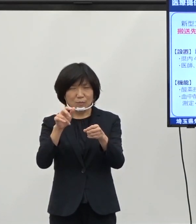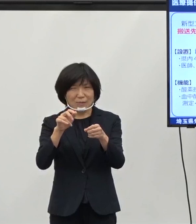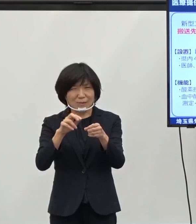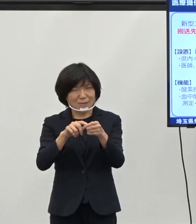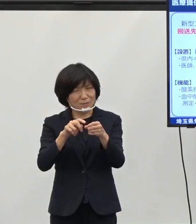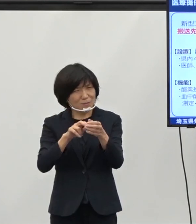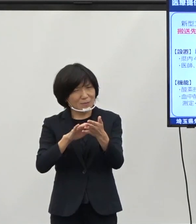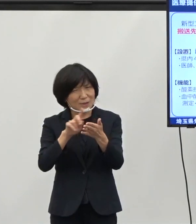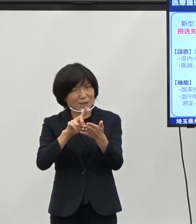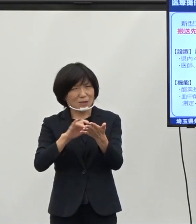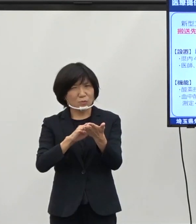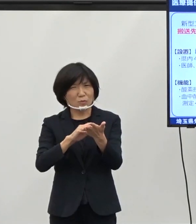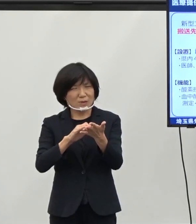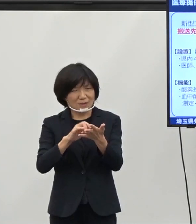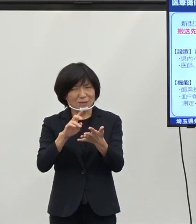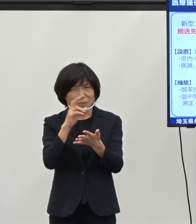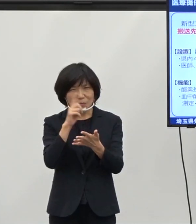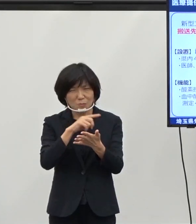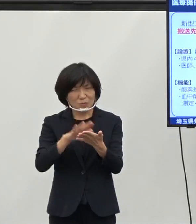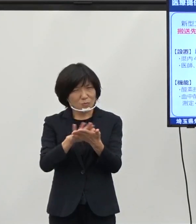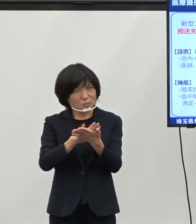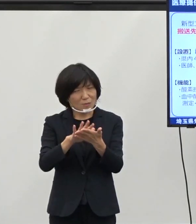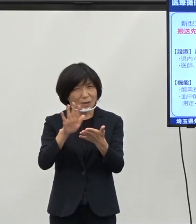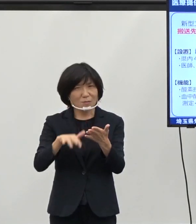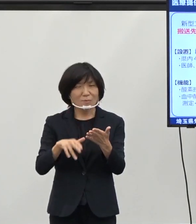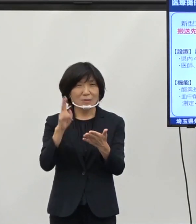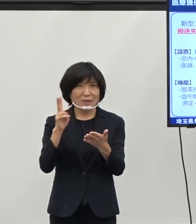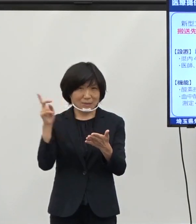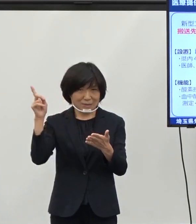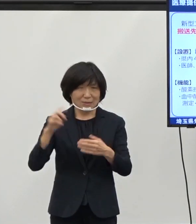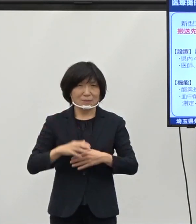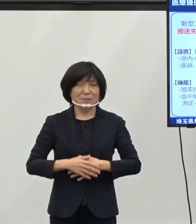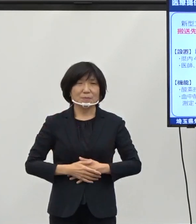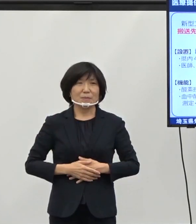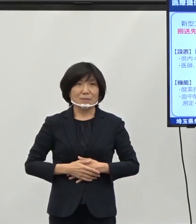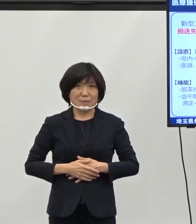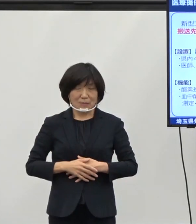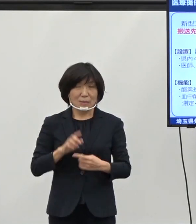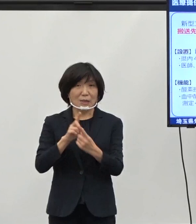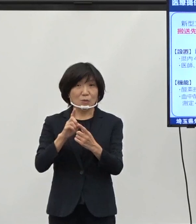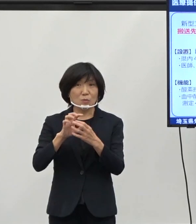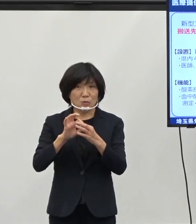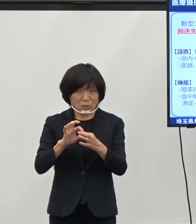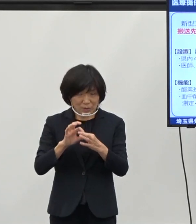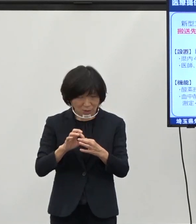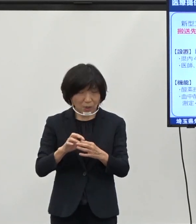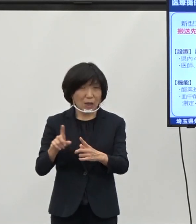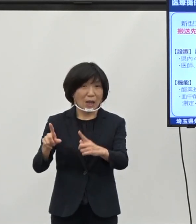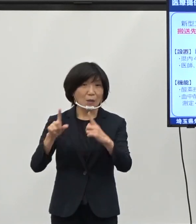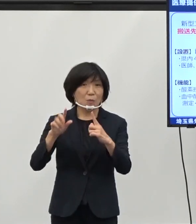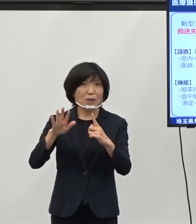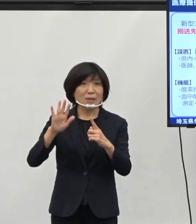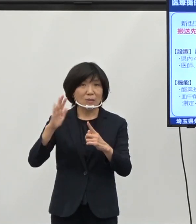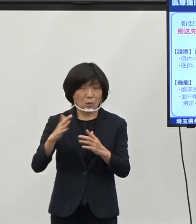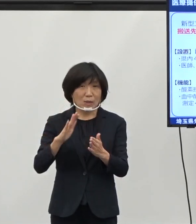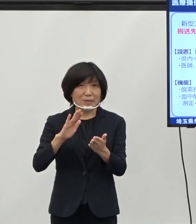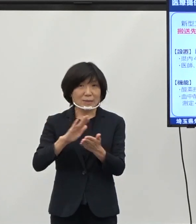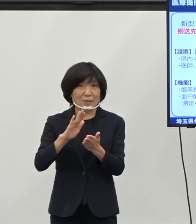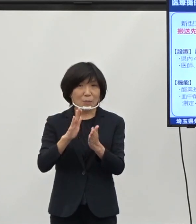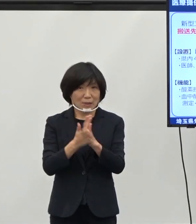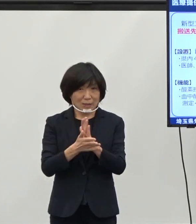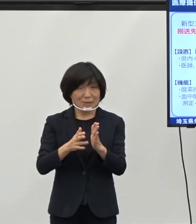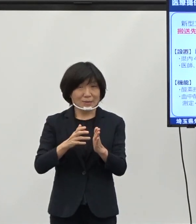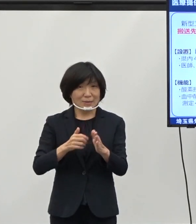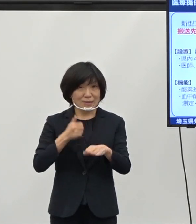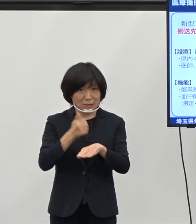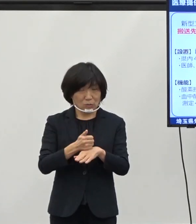ていますけれども、でもう県のホームページでは対応について発表されているのは存じ上げているんですけれど、改めましてこの知事の受け止め